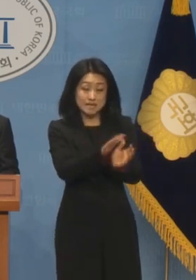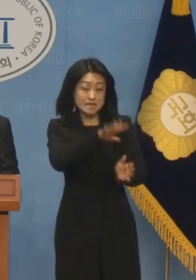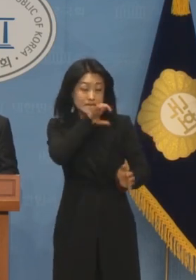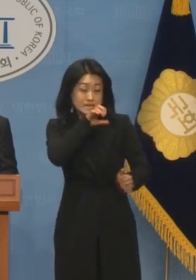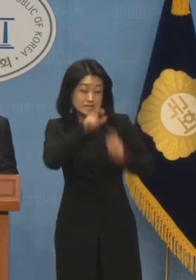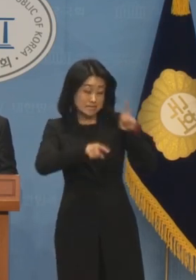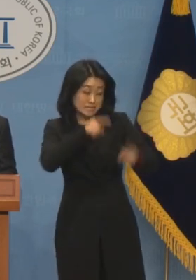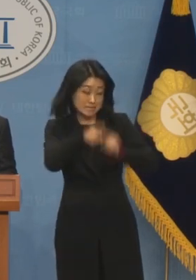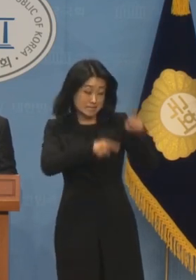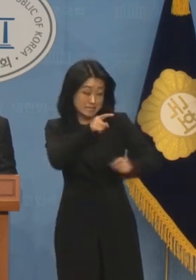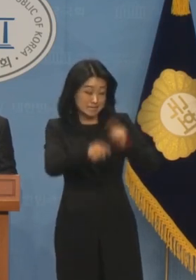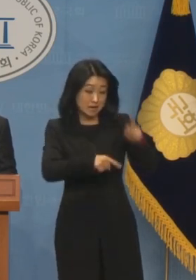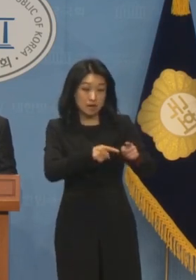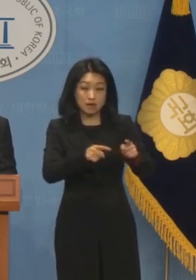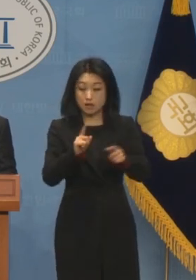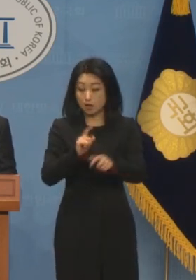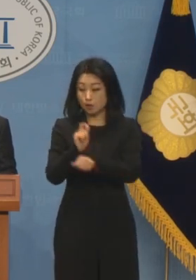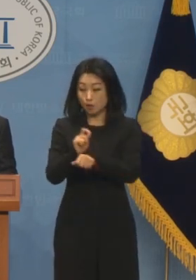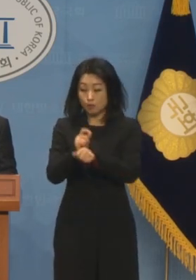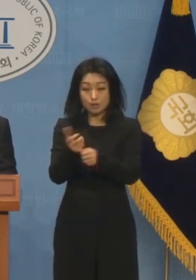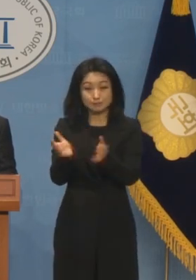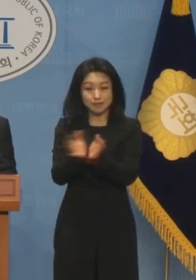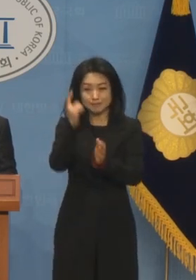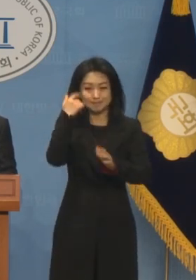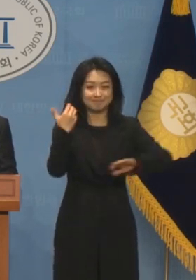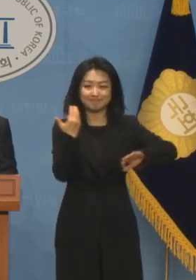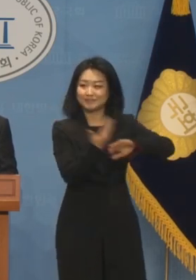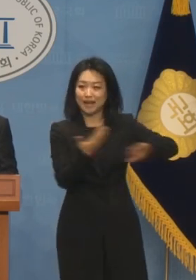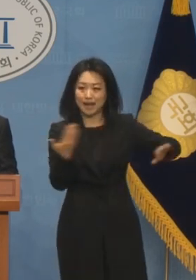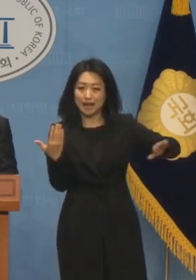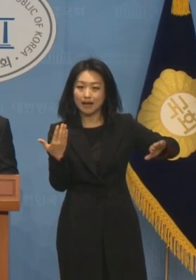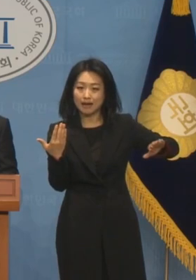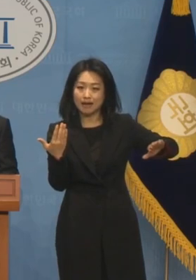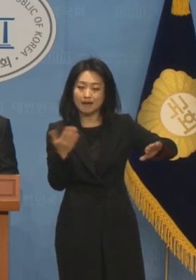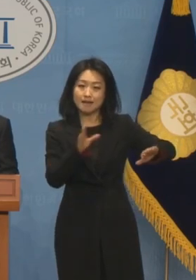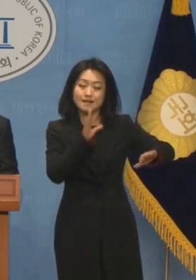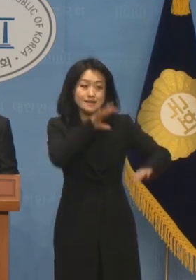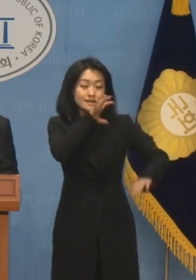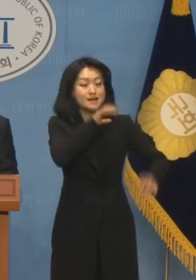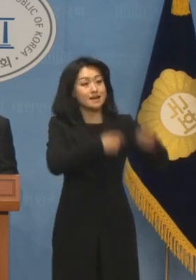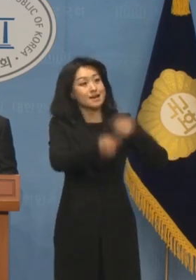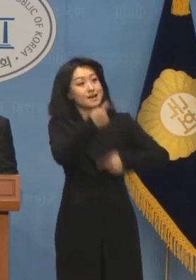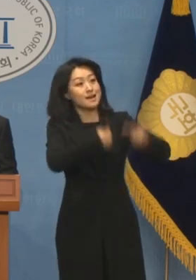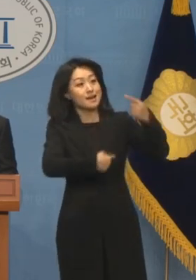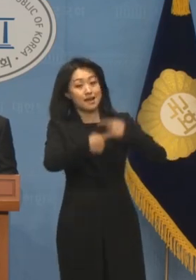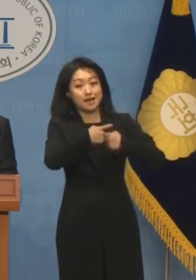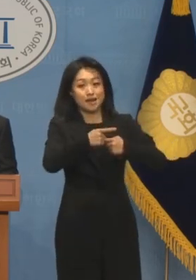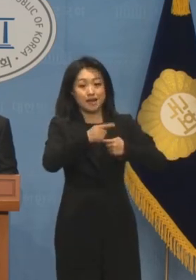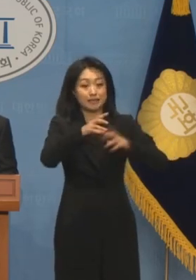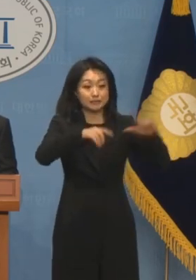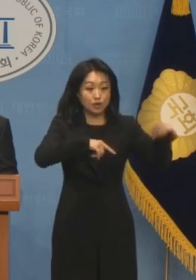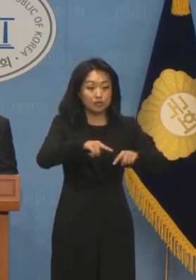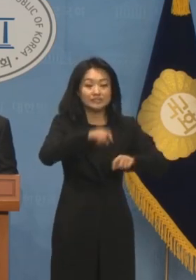행동은 다른 공무원 집단에서는 찾아볼 수 없는 노골적인 정치